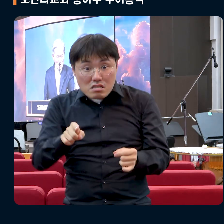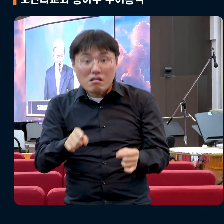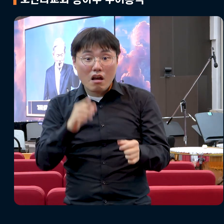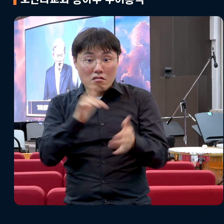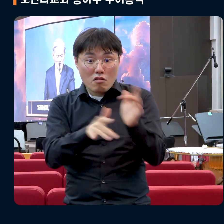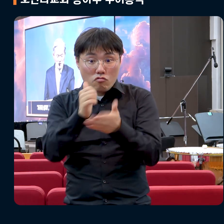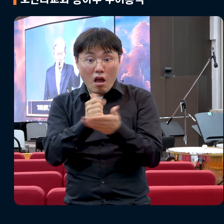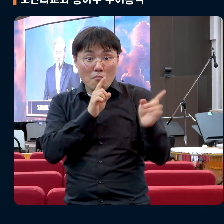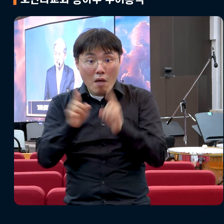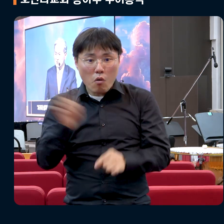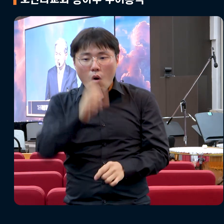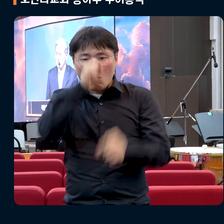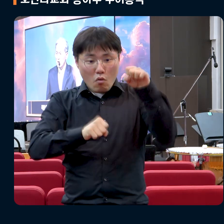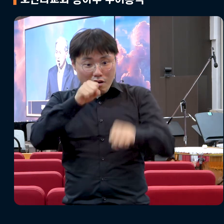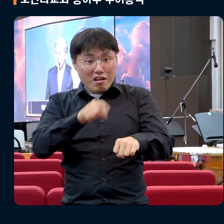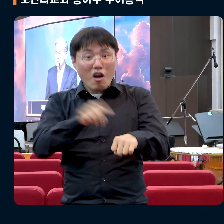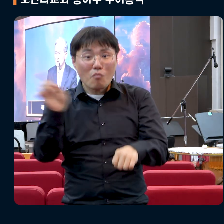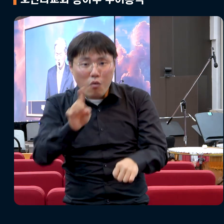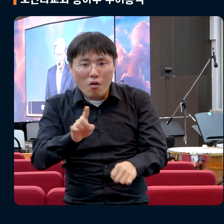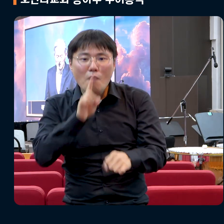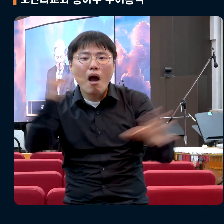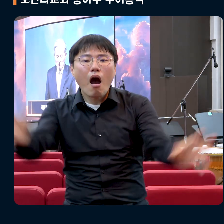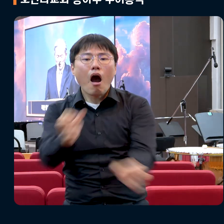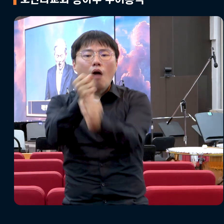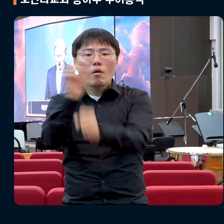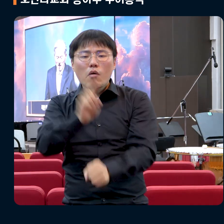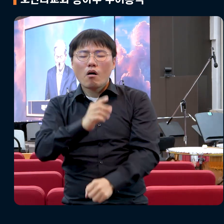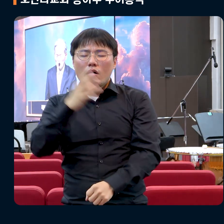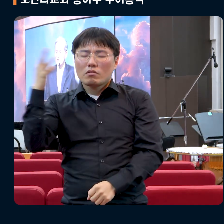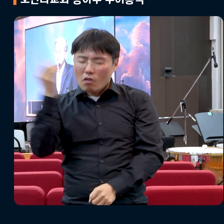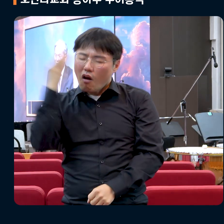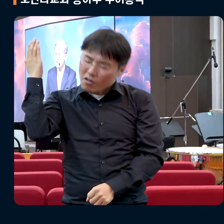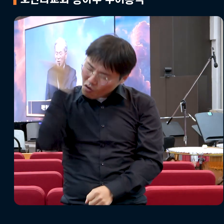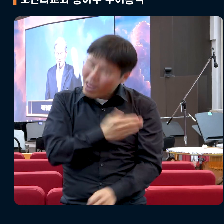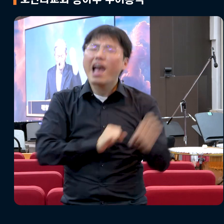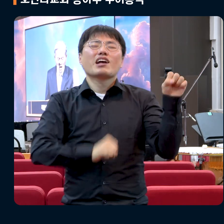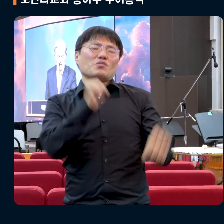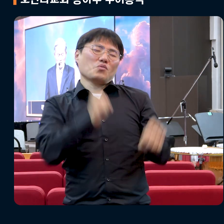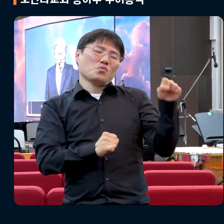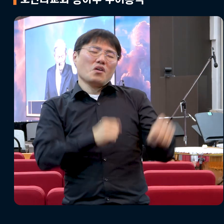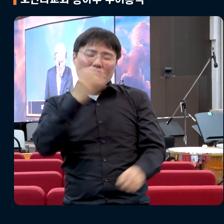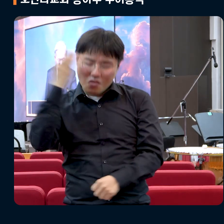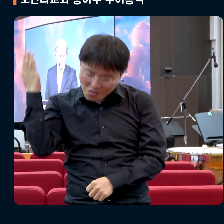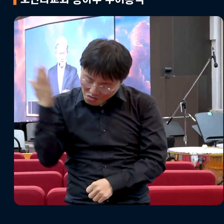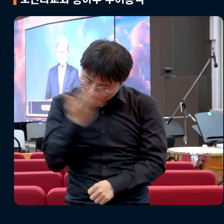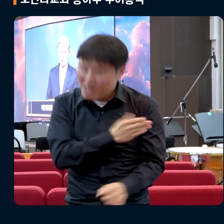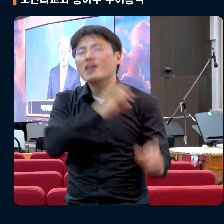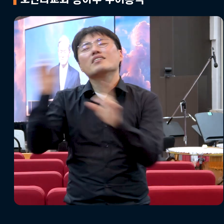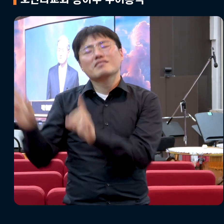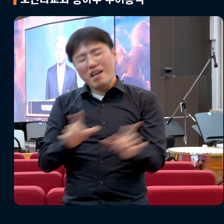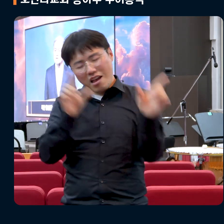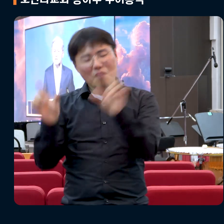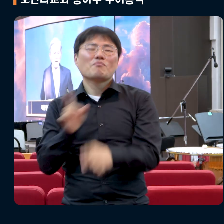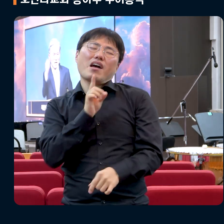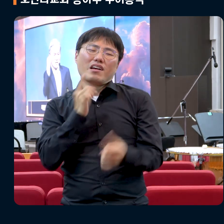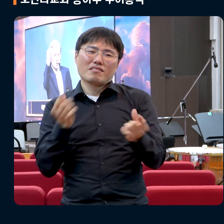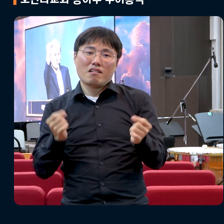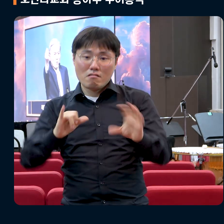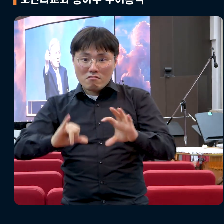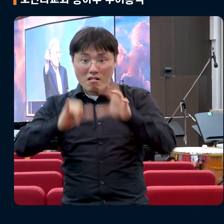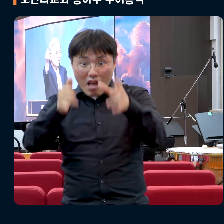주님 말씀하신 착한 행실, 이것은요, 한마디로 성결한 행동, 성결한 삶을 말씀하시는